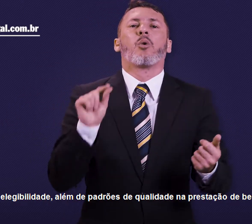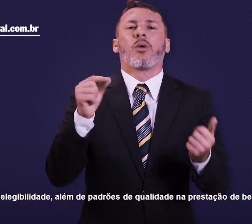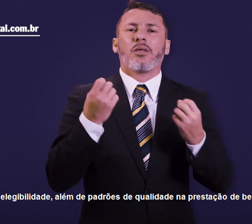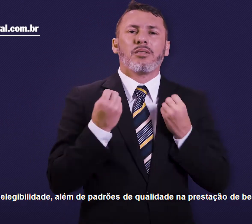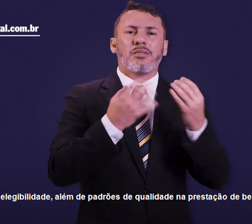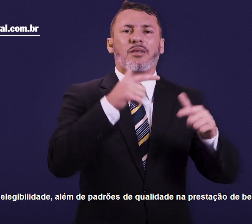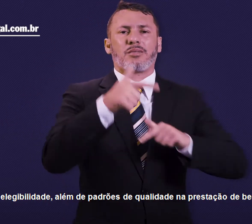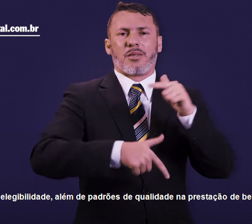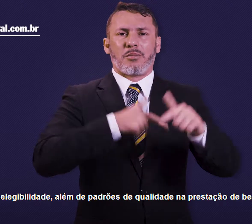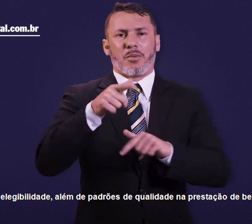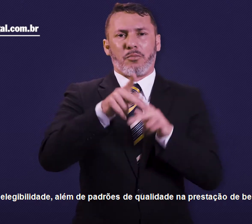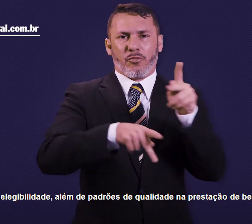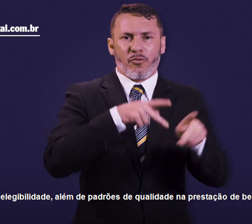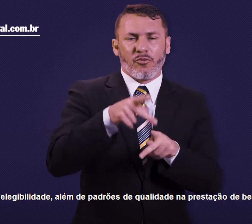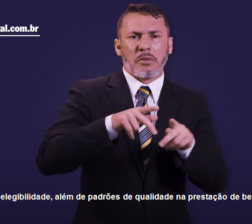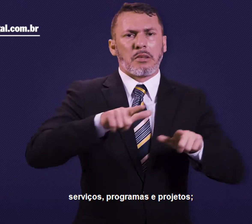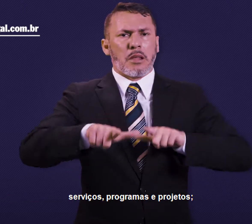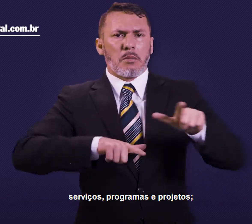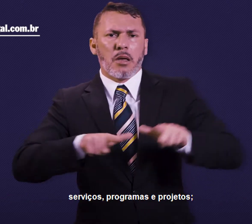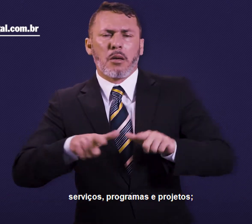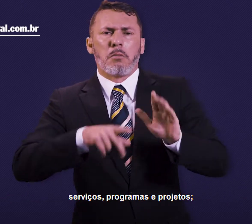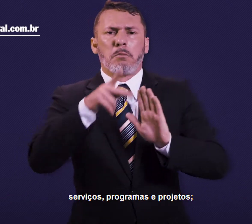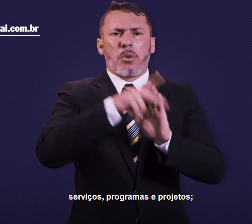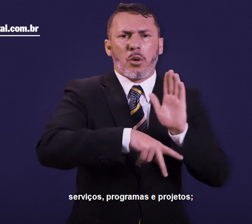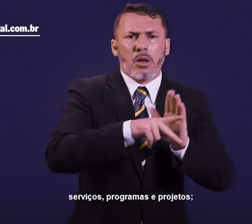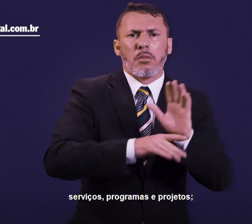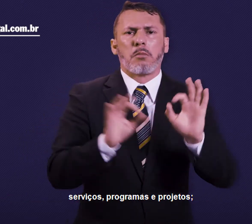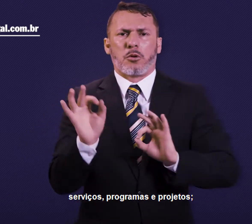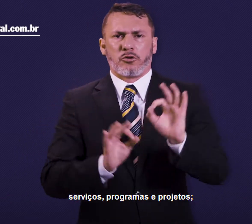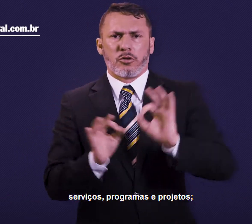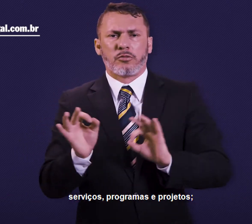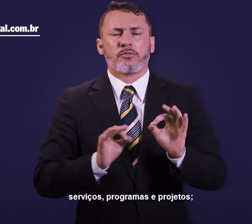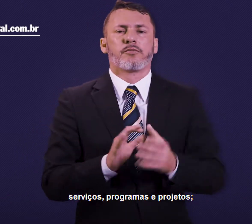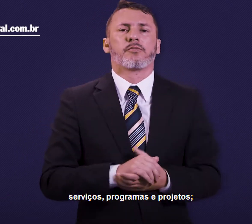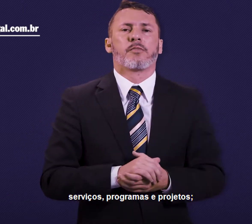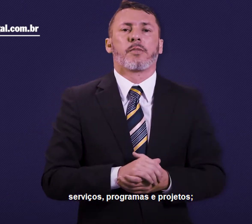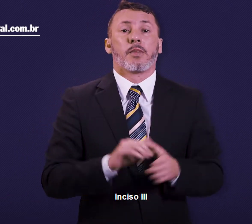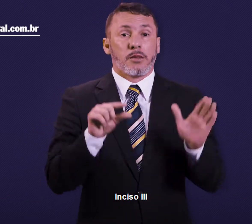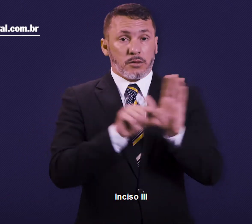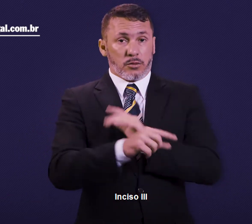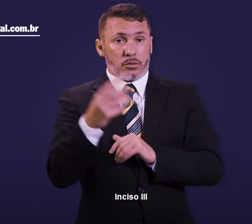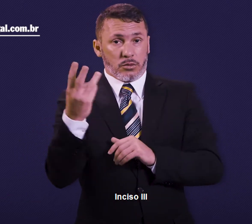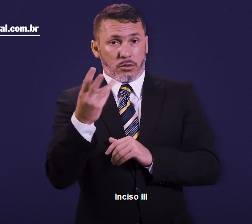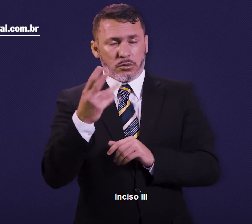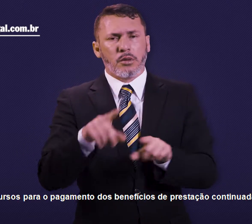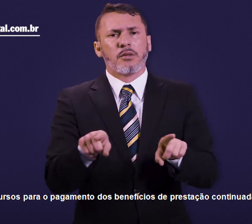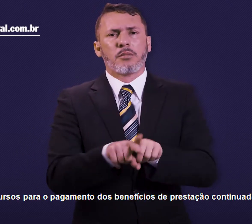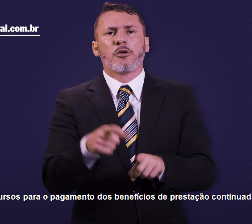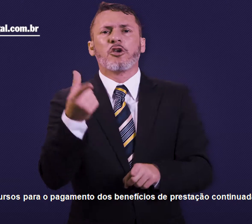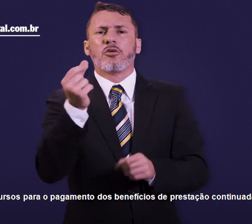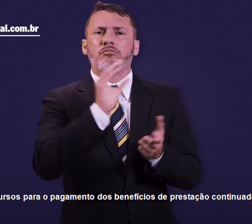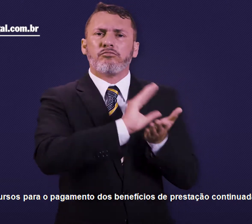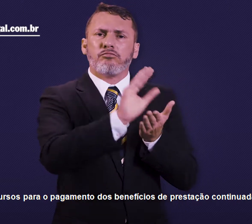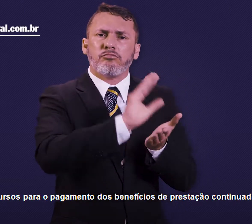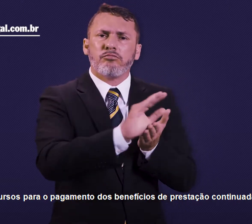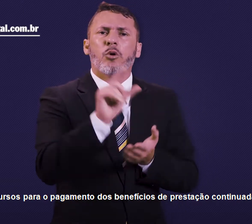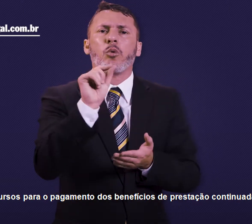na prestação de benefícios, serviços, programas e projetos. Inciso 3. Prover recursos para